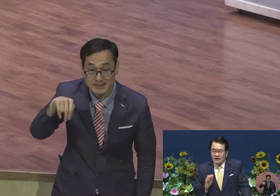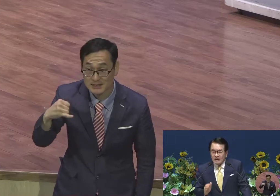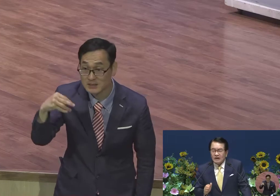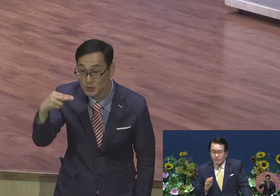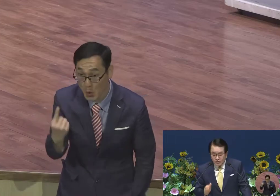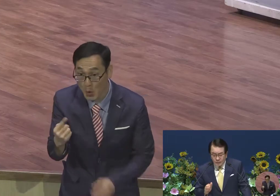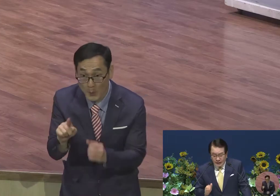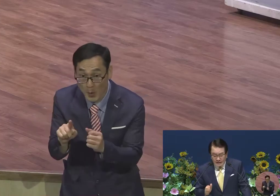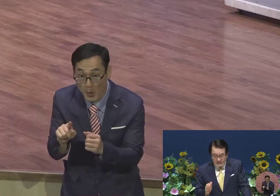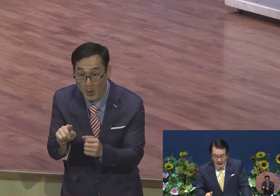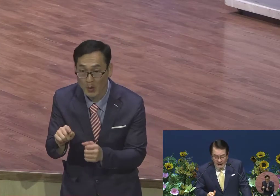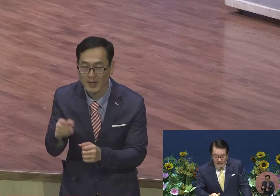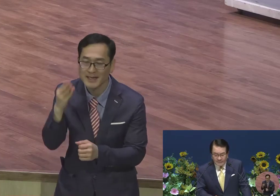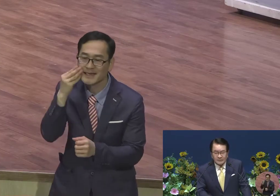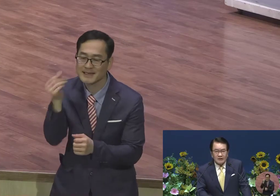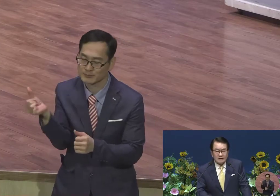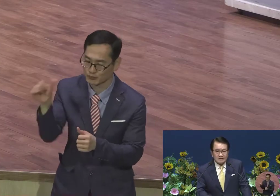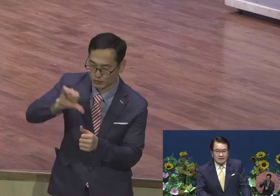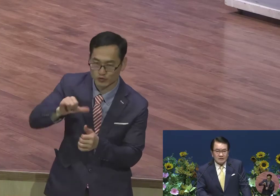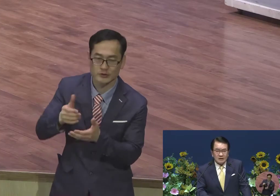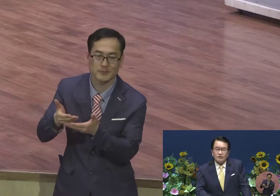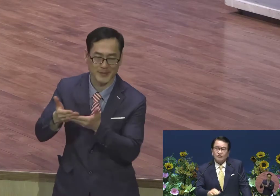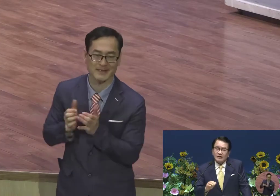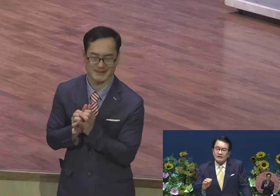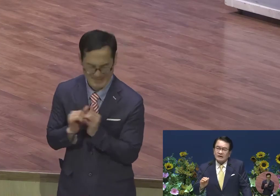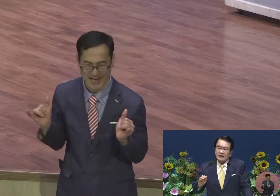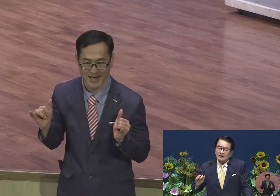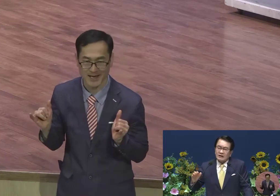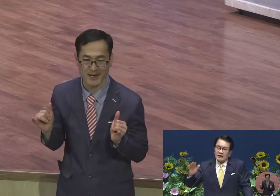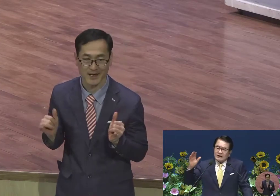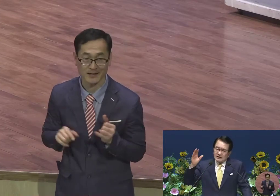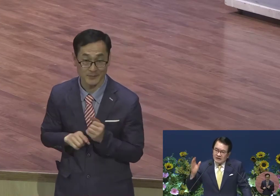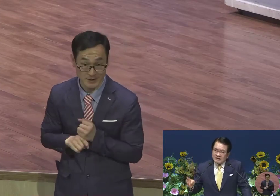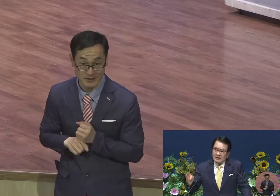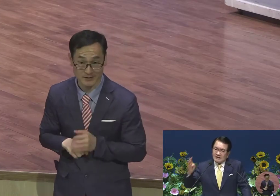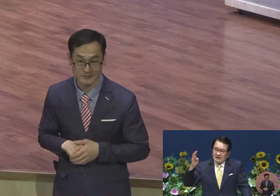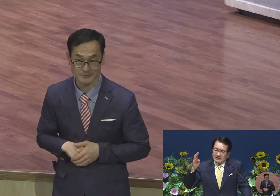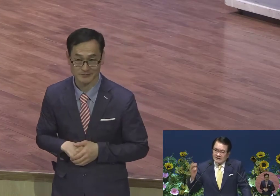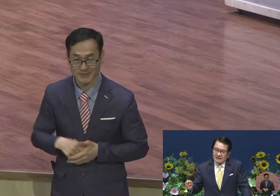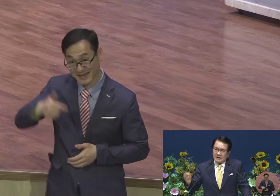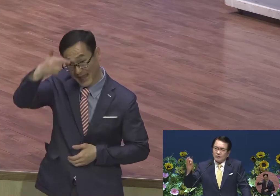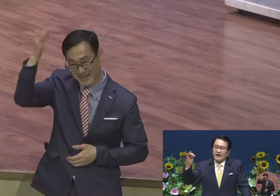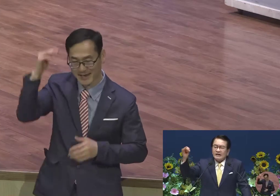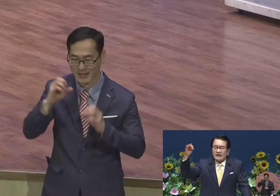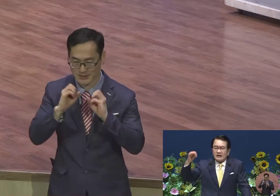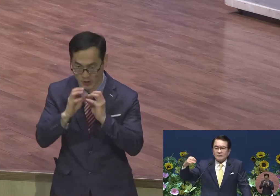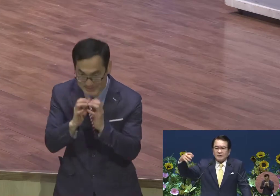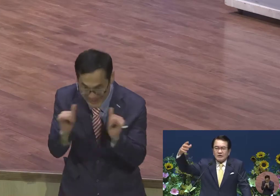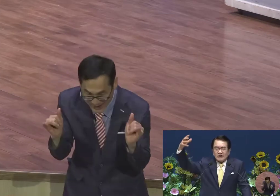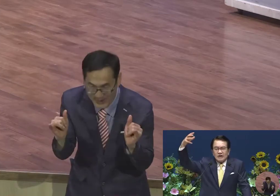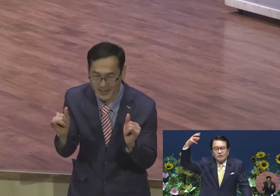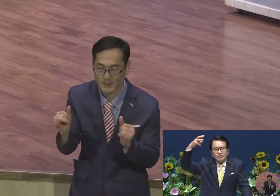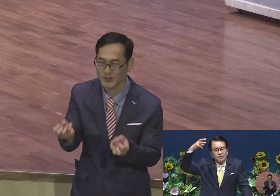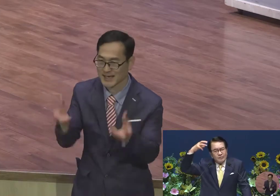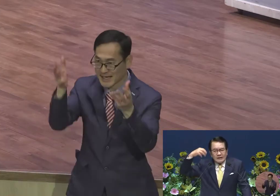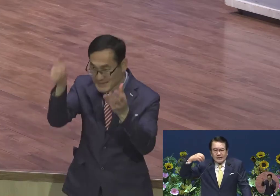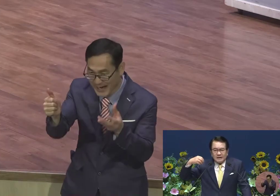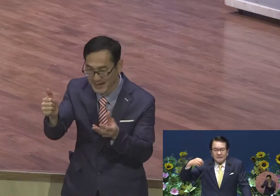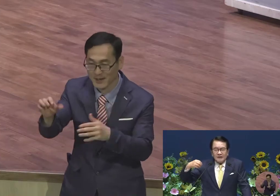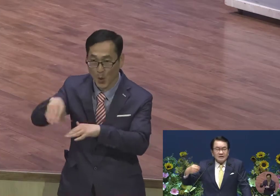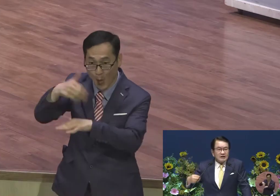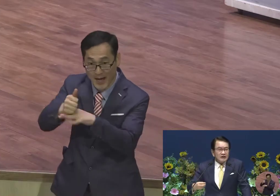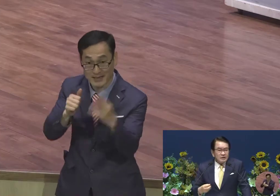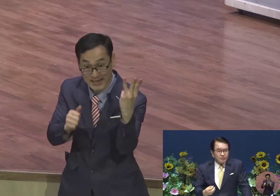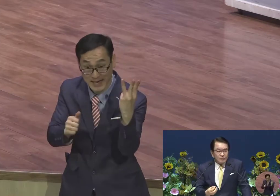그리스도는 기름 부음 받은 자 그런 뜻이에요 그래서 구약시대 때는 선지자 제사장 왕이 되려고 기름 부음